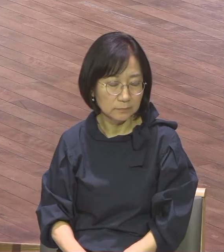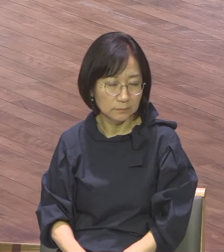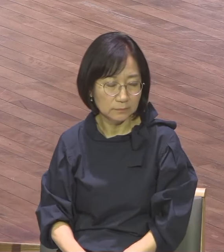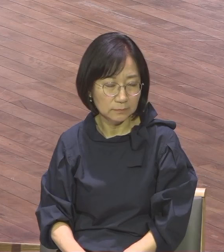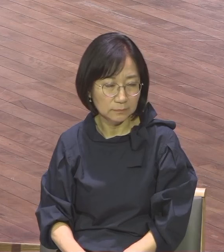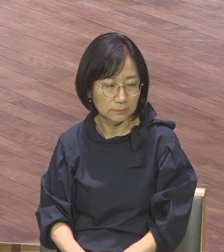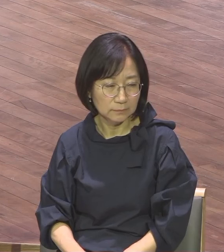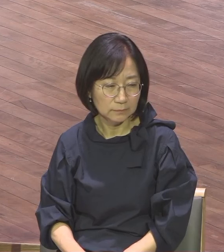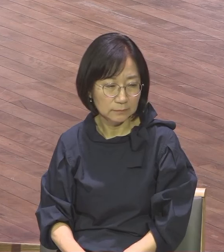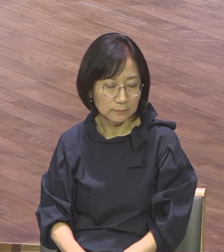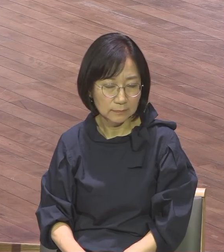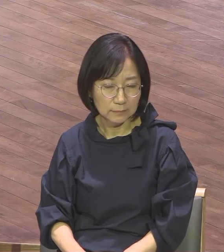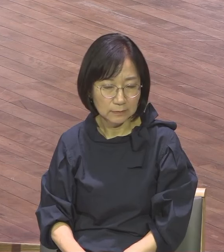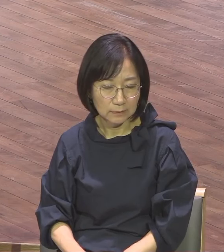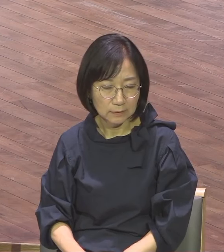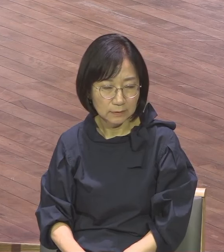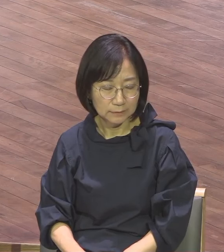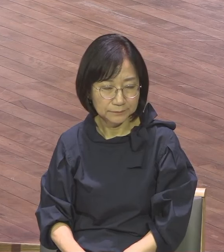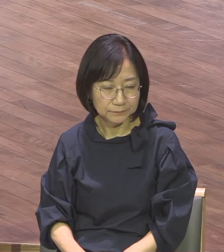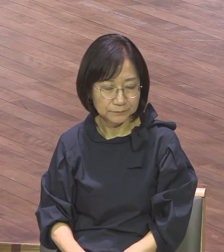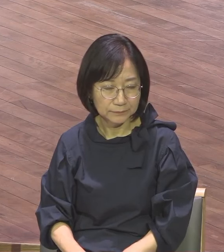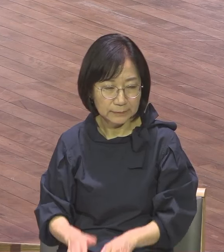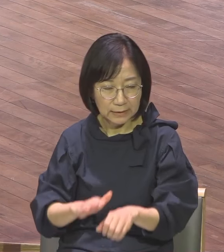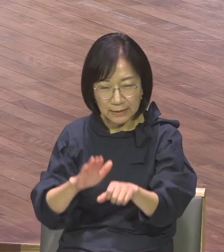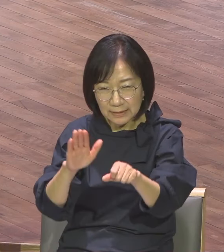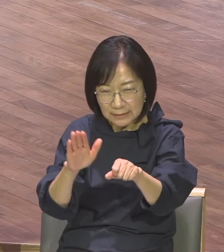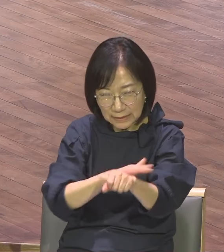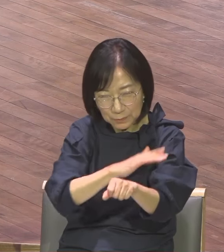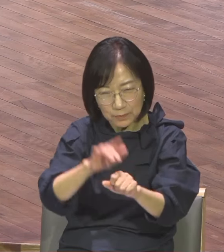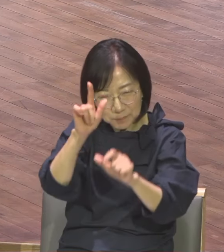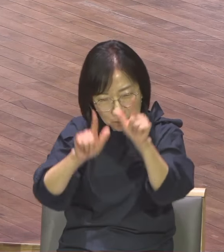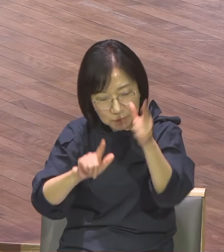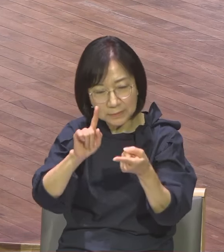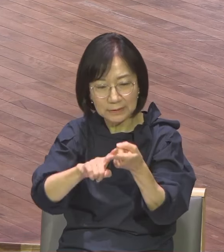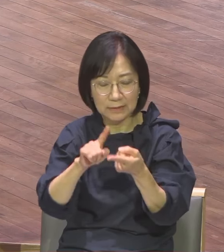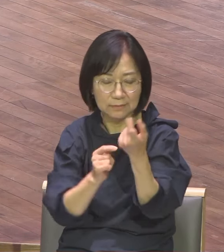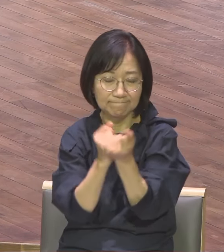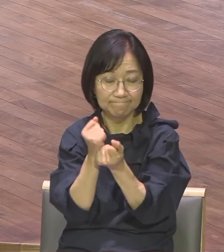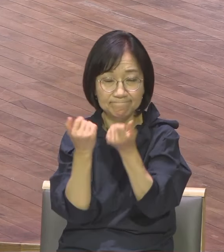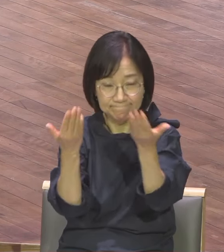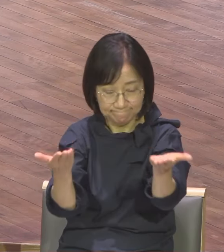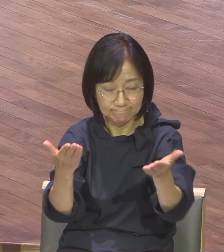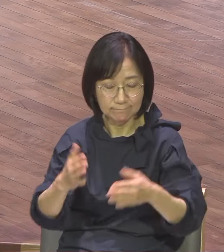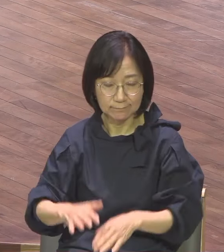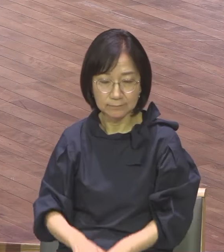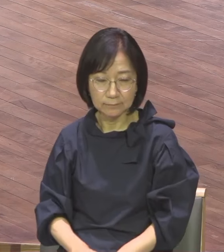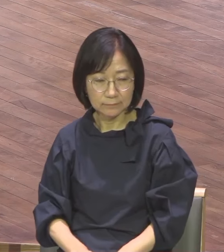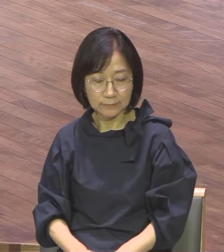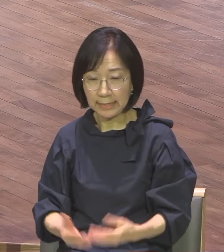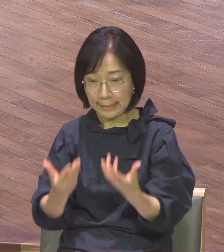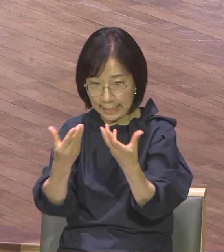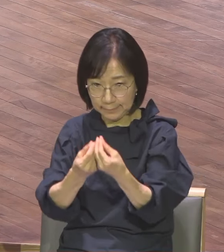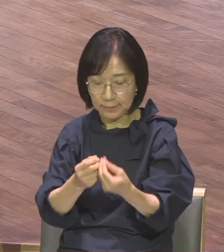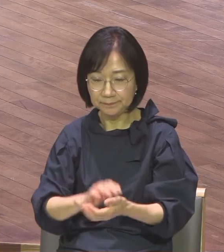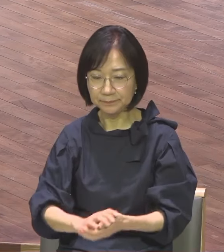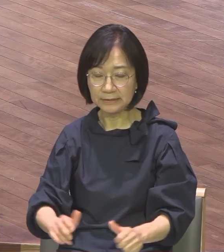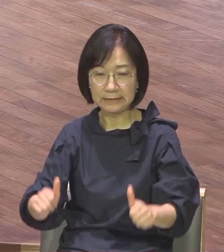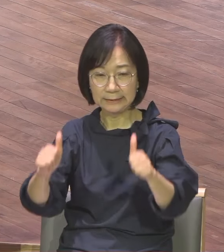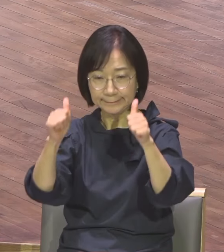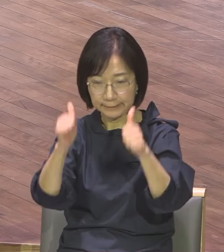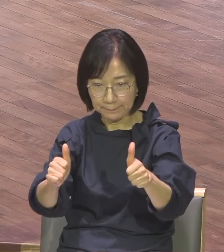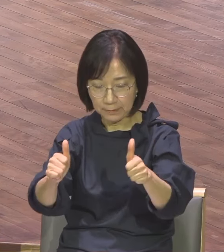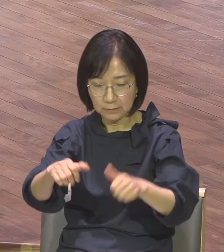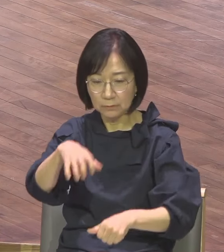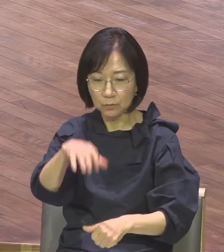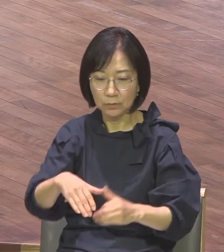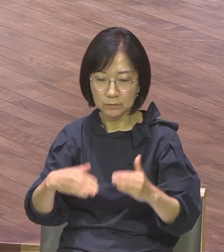발견되는 모순과 허물을 여기 지금 언급을 하고 있어요. 가장 공의가 행해져야 될 재판정에서